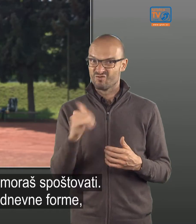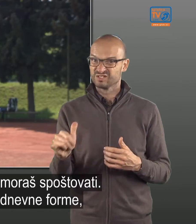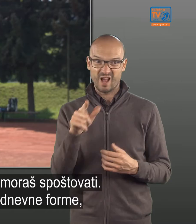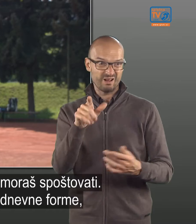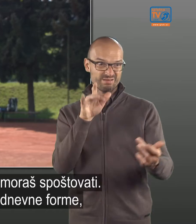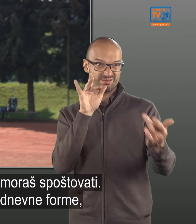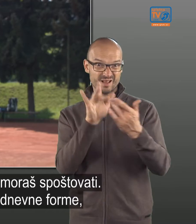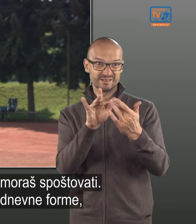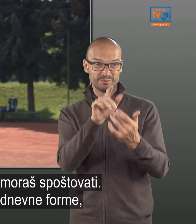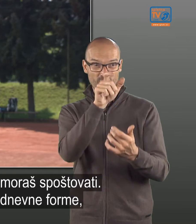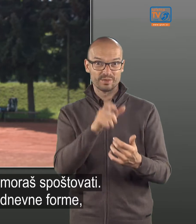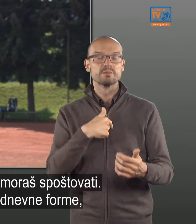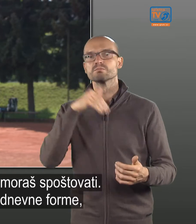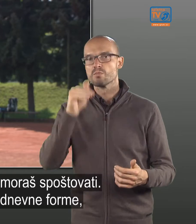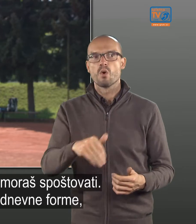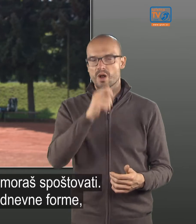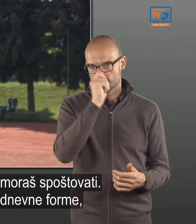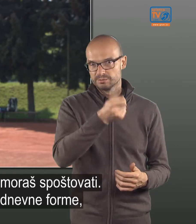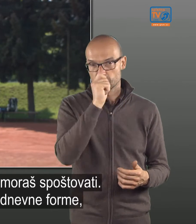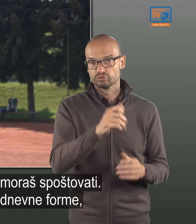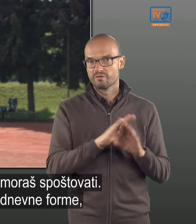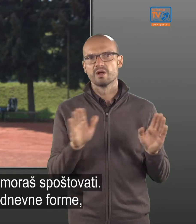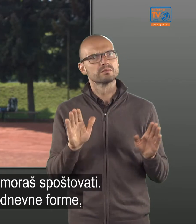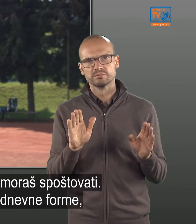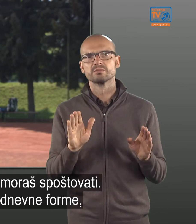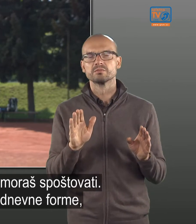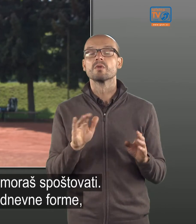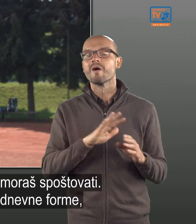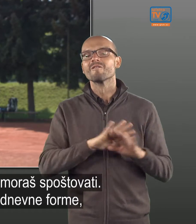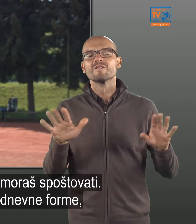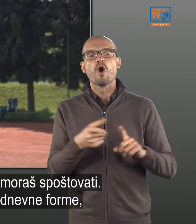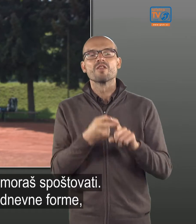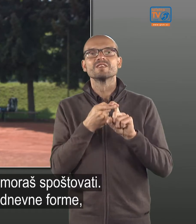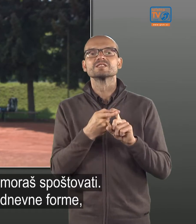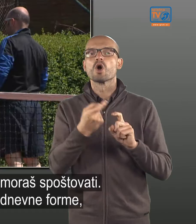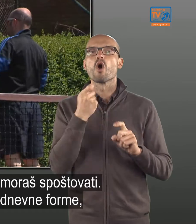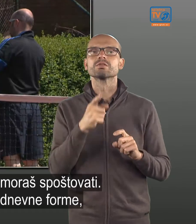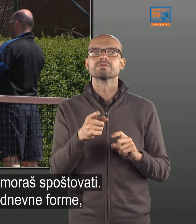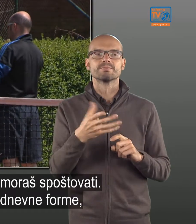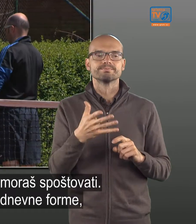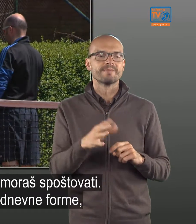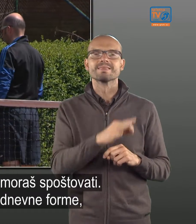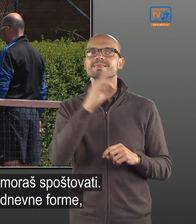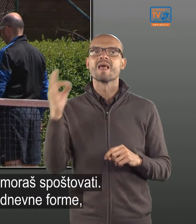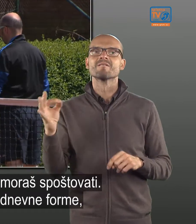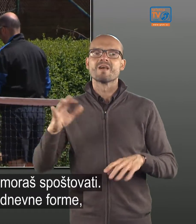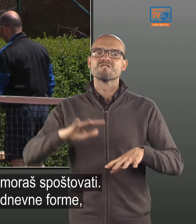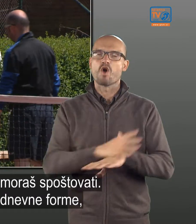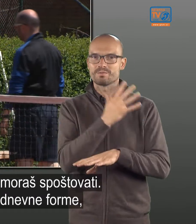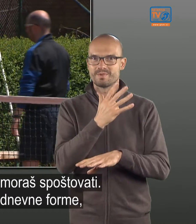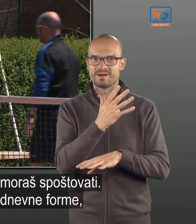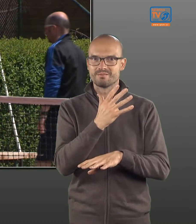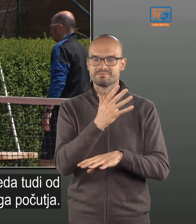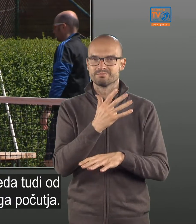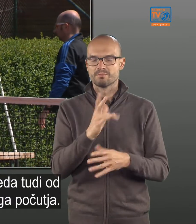Vsakega nasprotnika moraš spoštovati. Vse je odvisno od dnevne